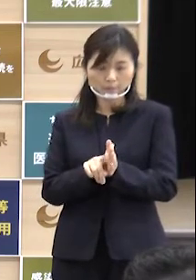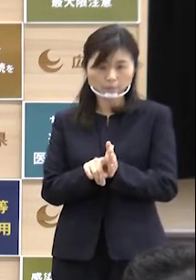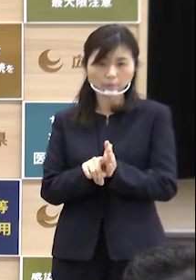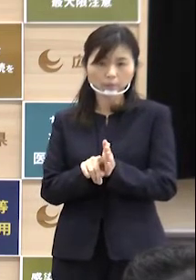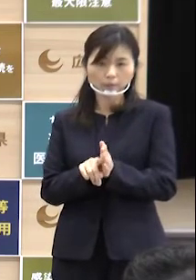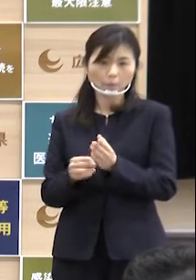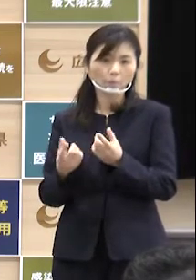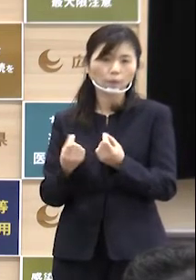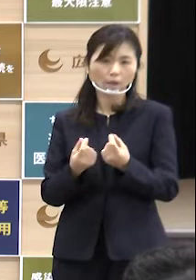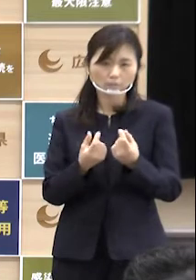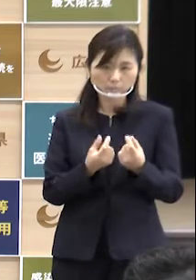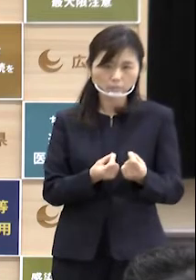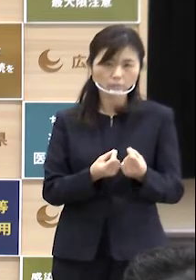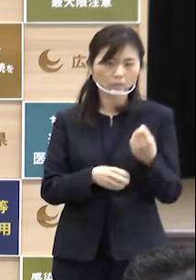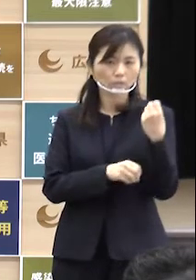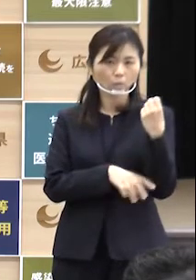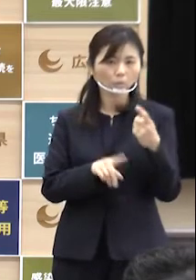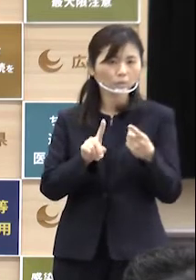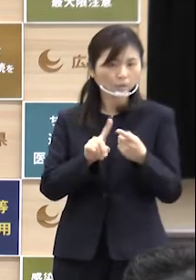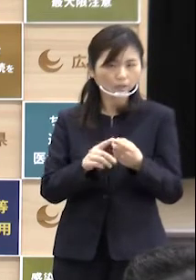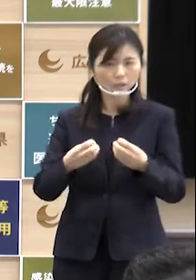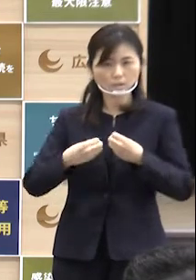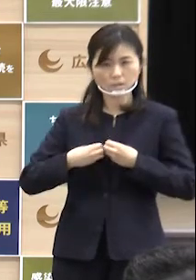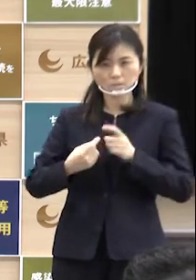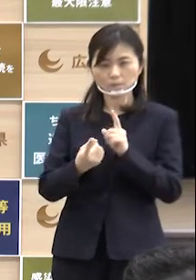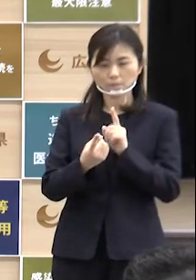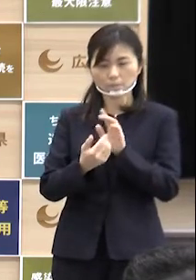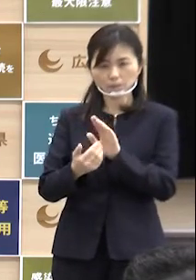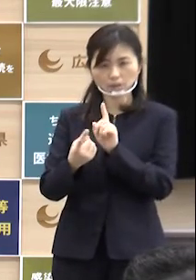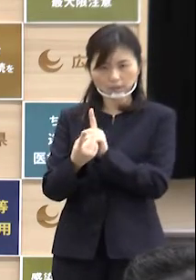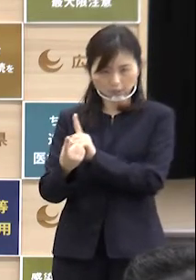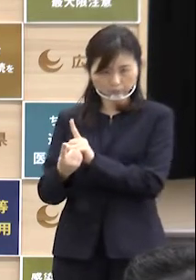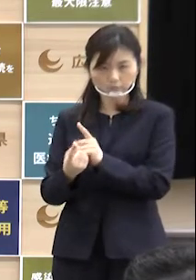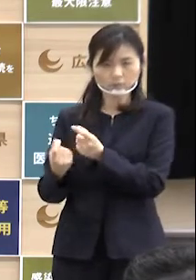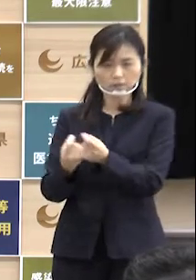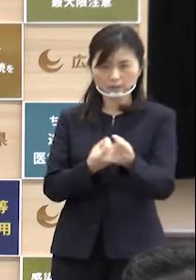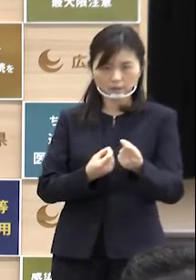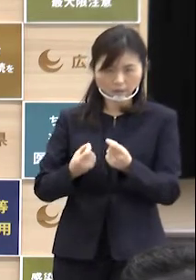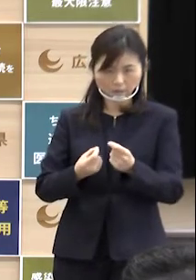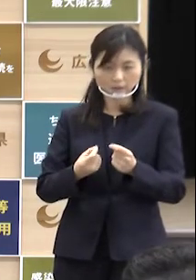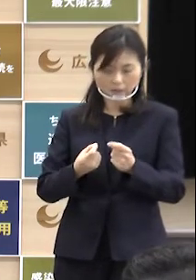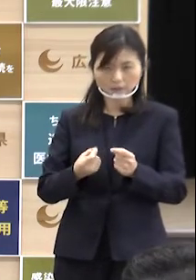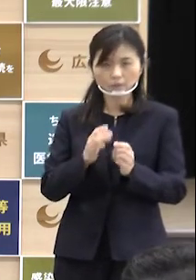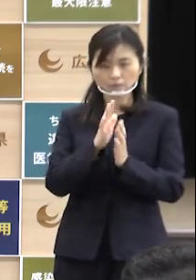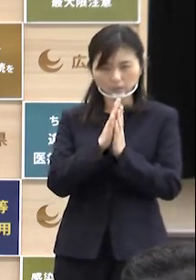同様のですね、基本的な感染対策、この際の徹底をお願いします。